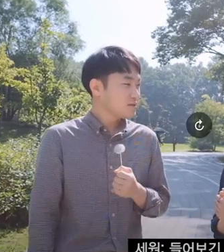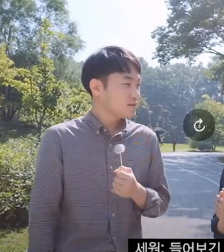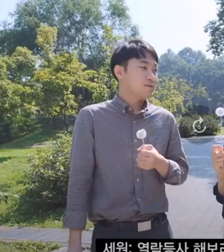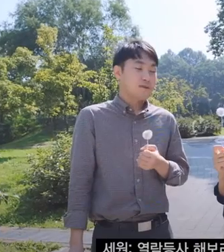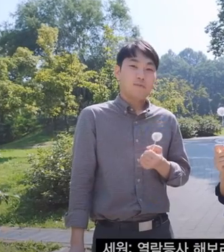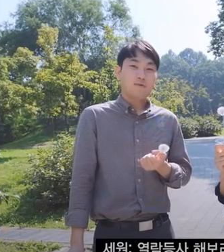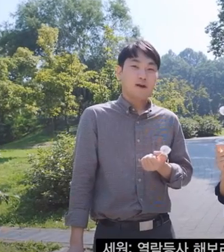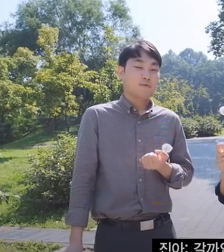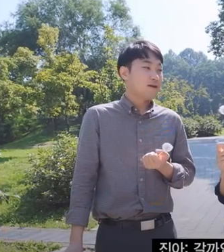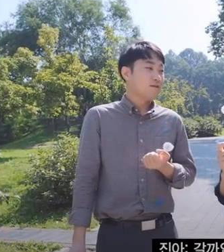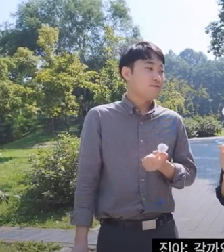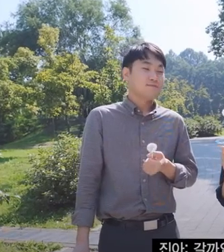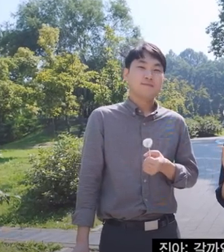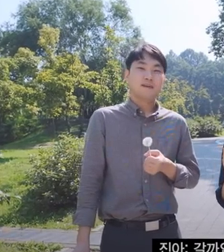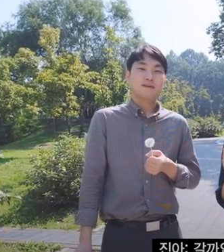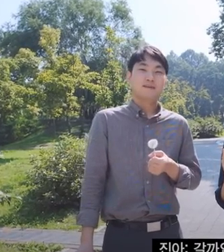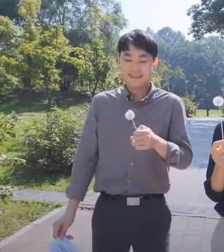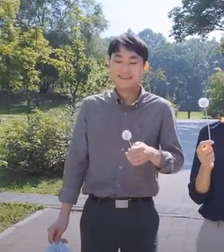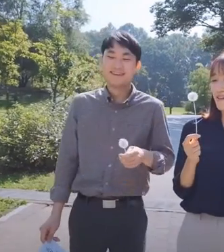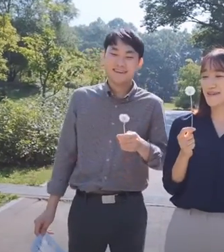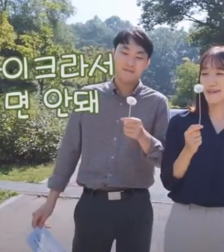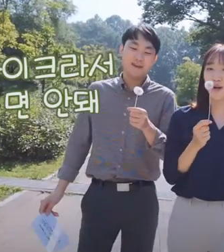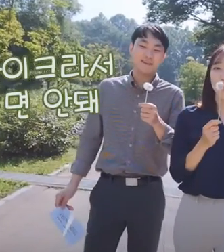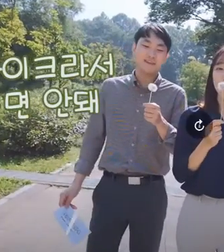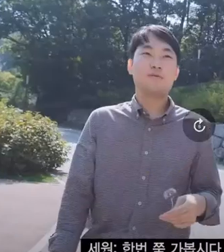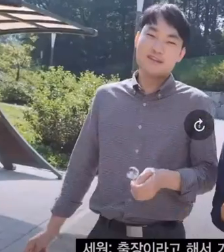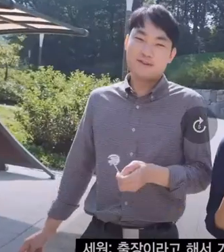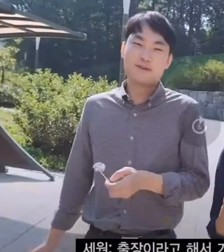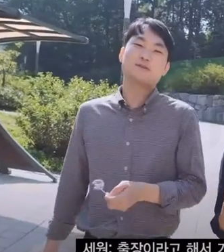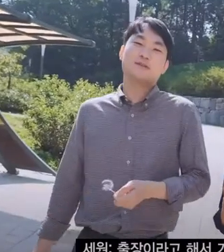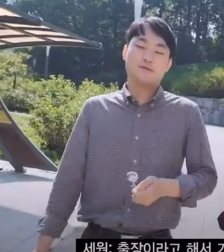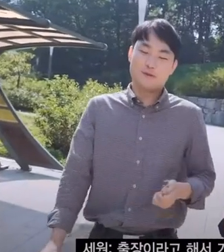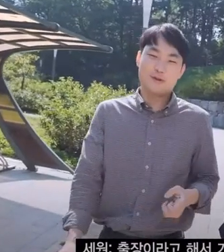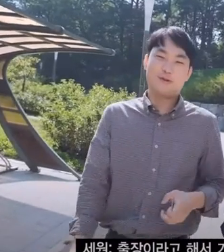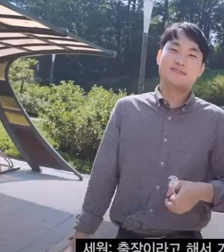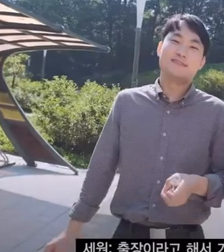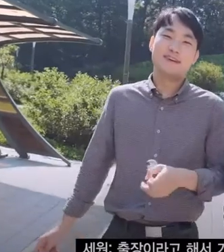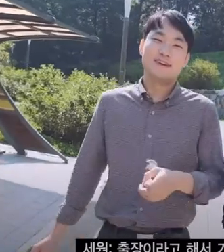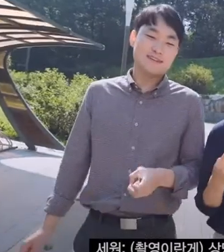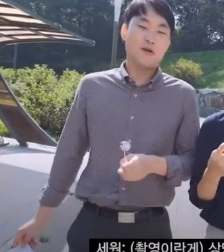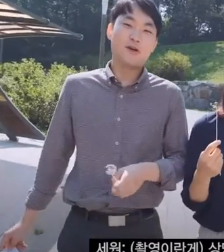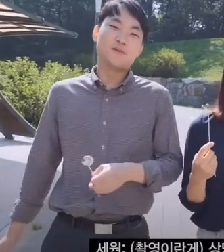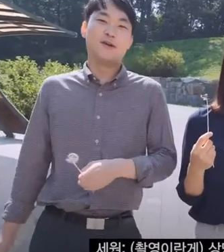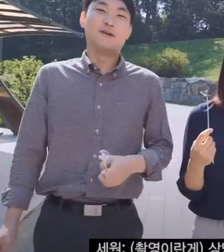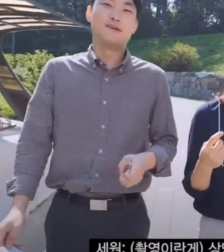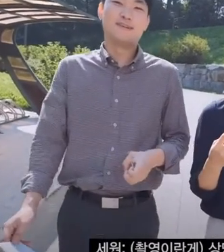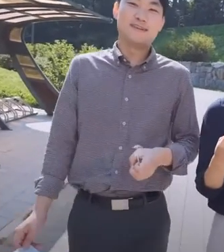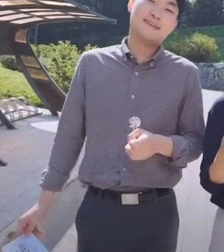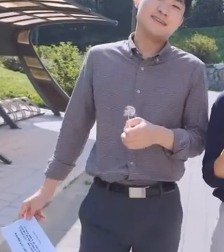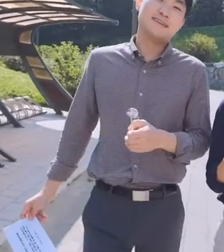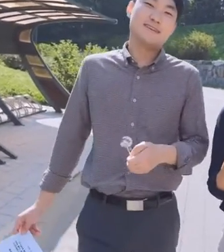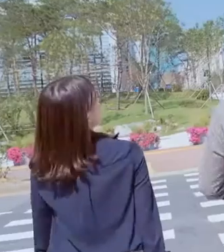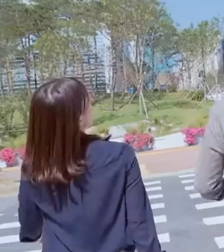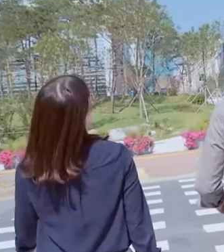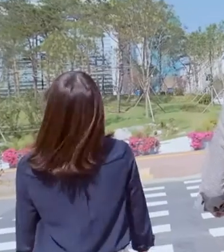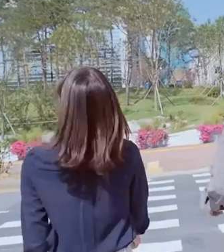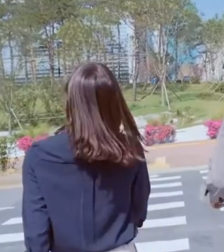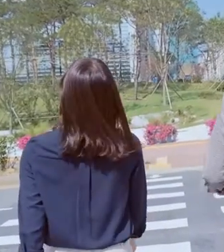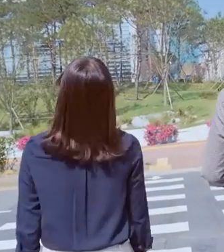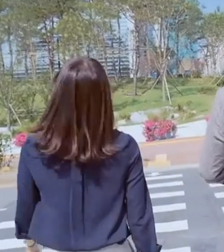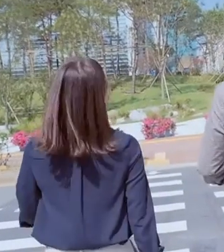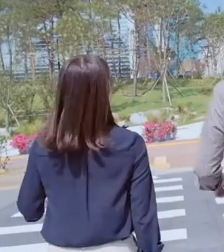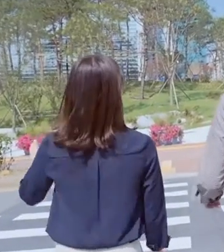들어보긴 해보러 가볼까요? 갈까요? 네. 마이크라 가본이라고 해서 기분 좋게 왔는데 상당히 어렵네요.